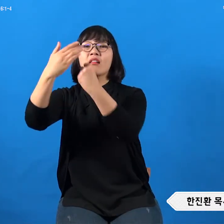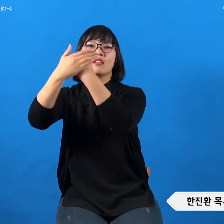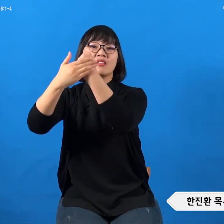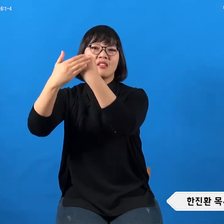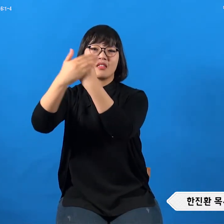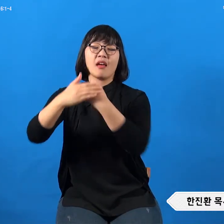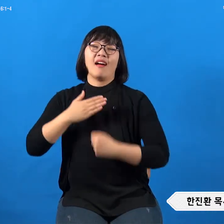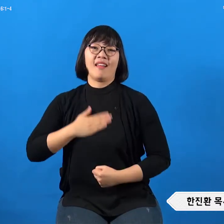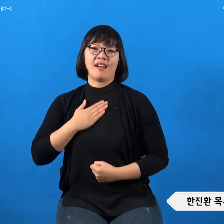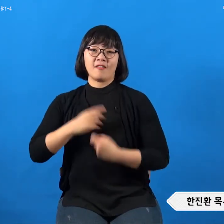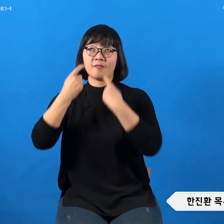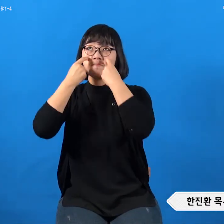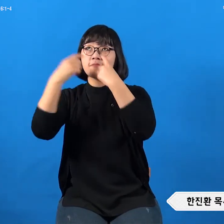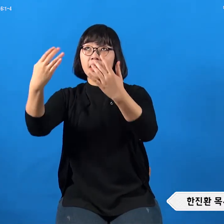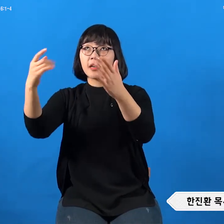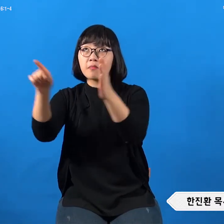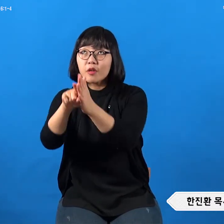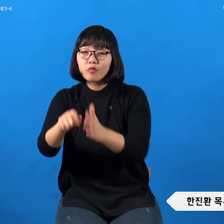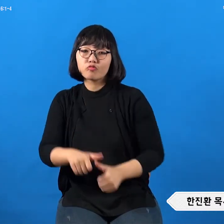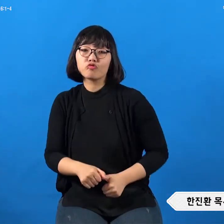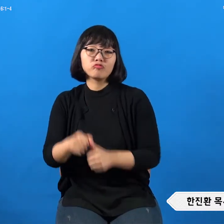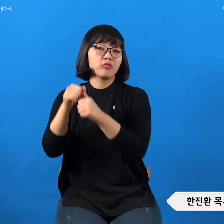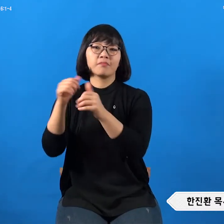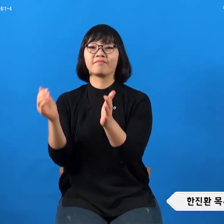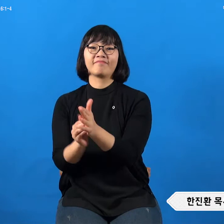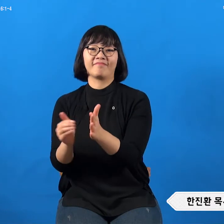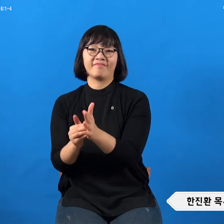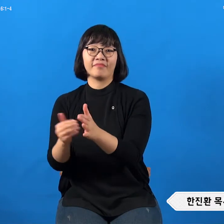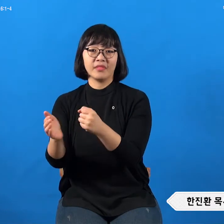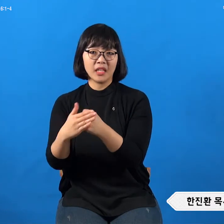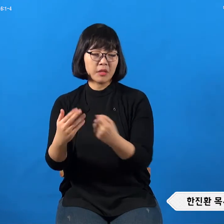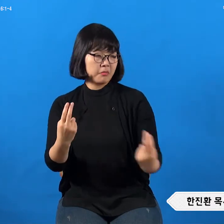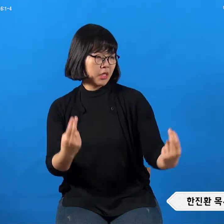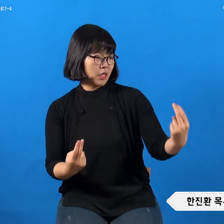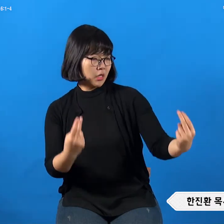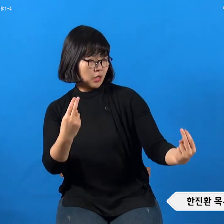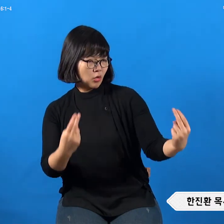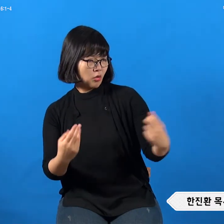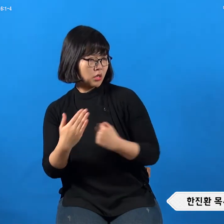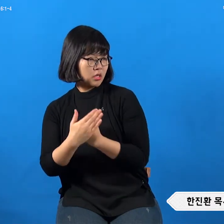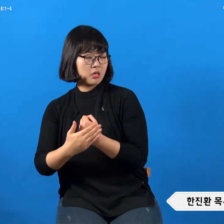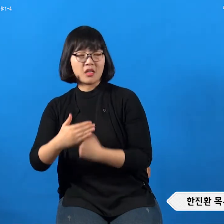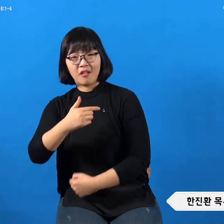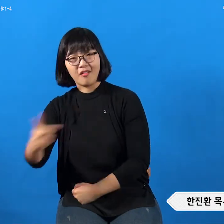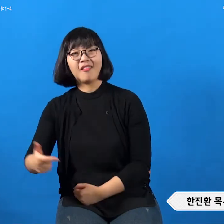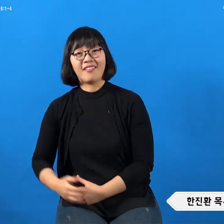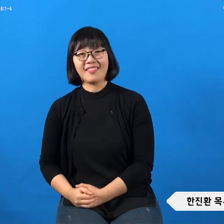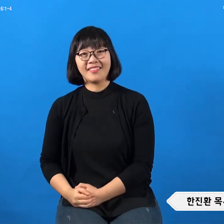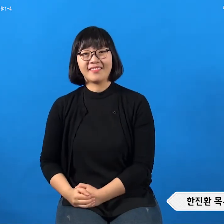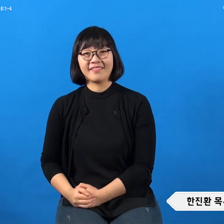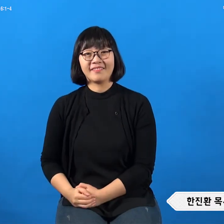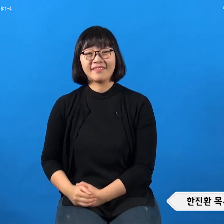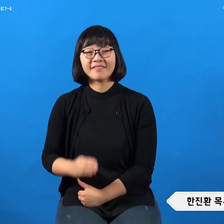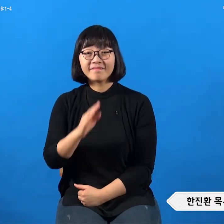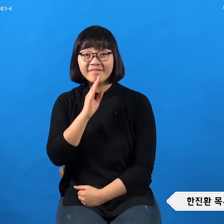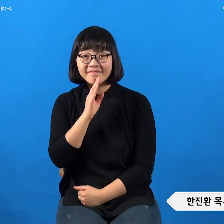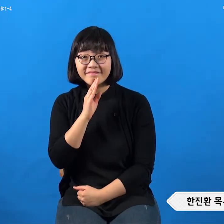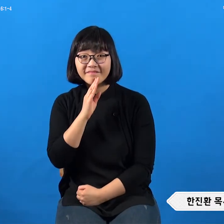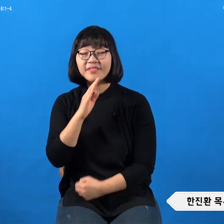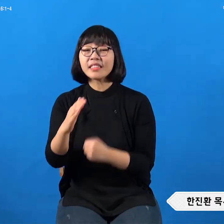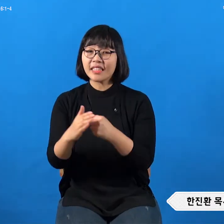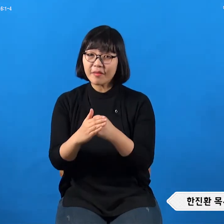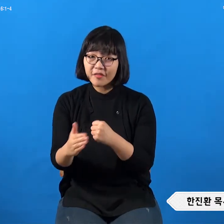믿고 구원을 받았으니까 우리는 구약 백성들보다 은혜를 훨씬 더 받은 사람들입니다. 그래서 우리는